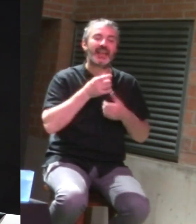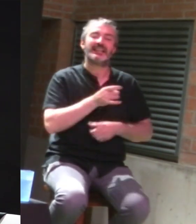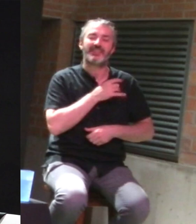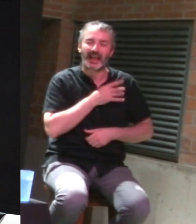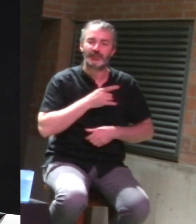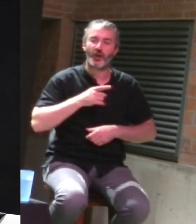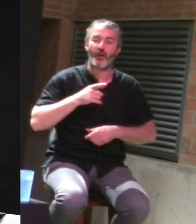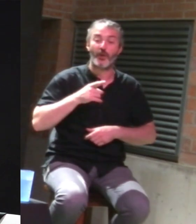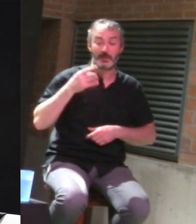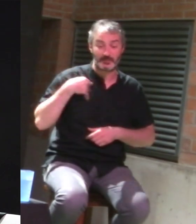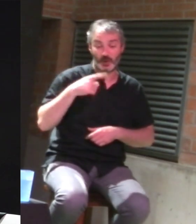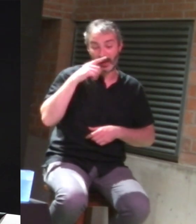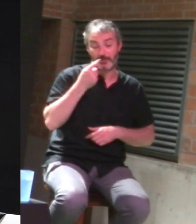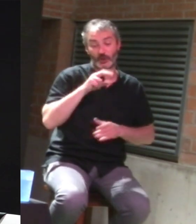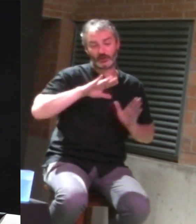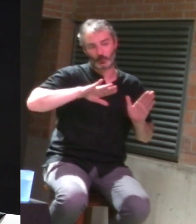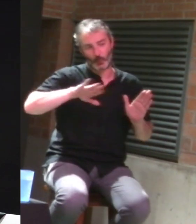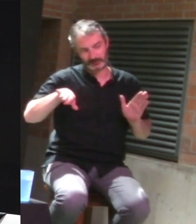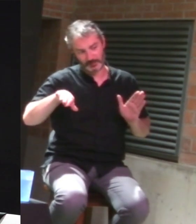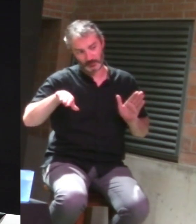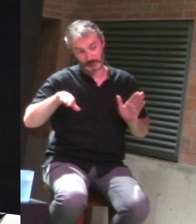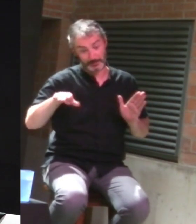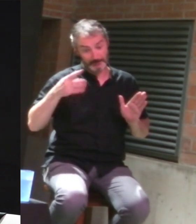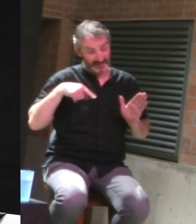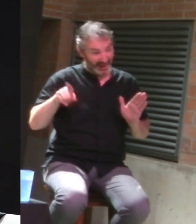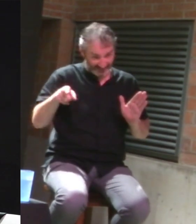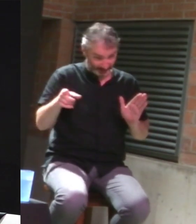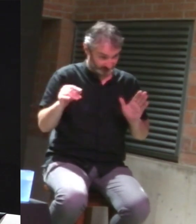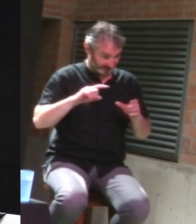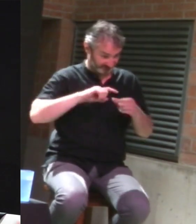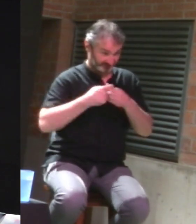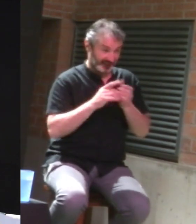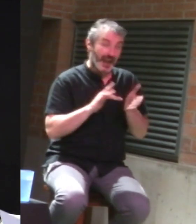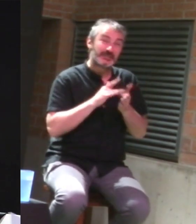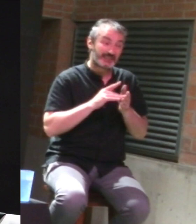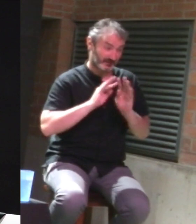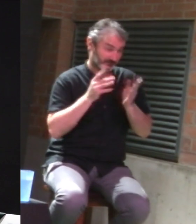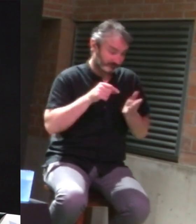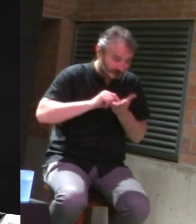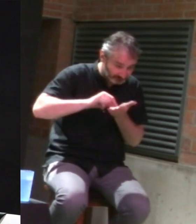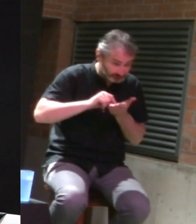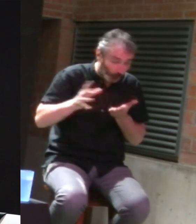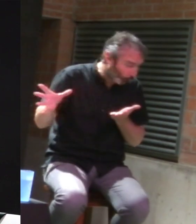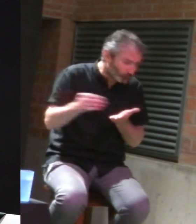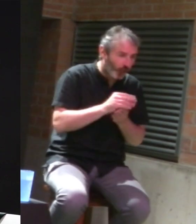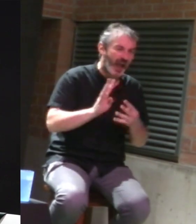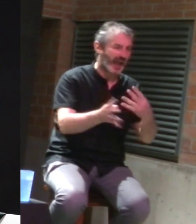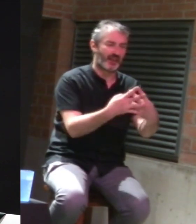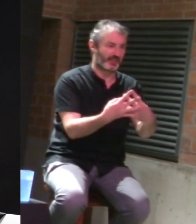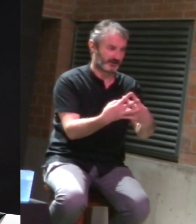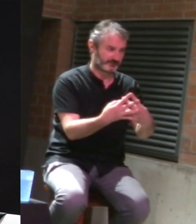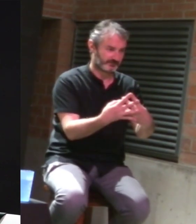d'activistes catalans de finals del segle XIX, que seran tots empresonats a 1896 amb una